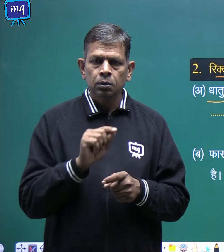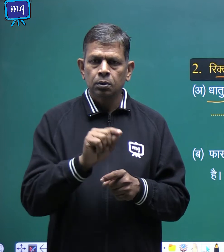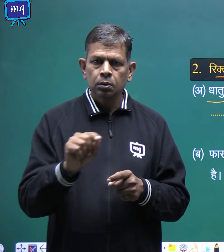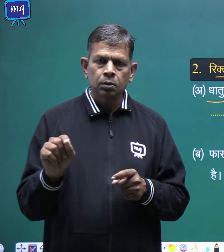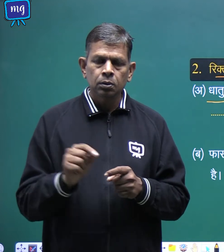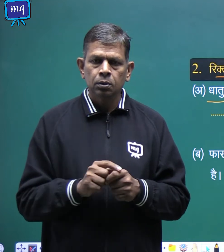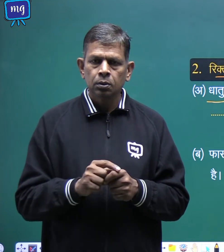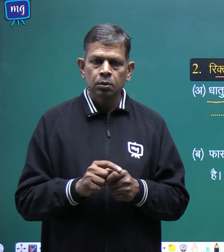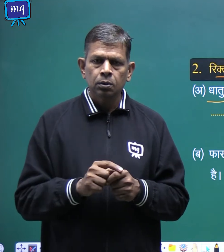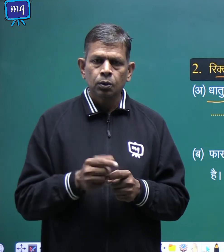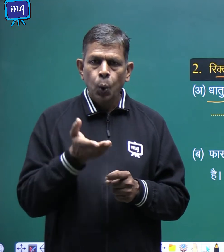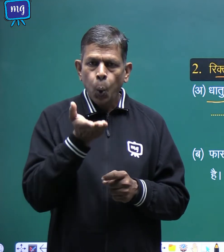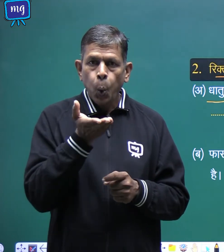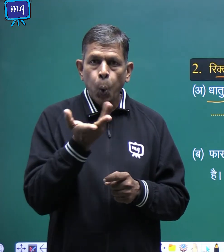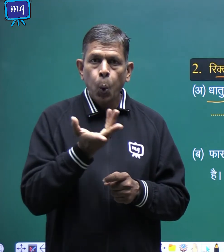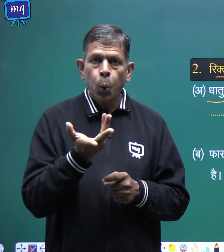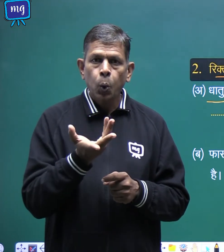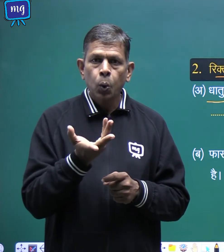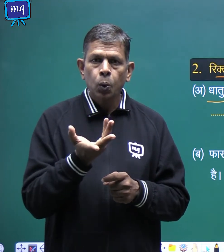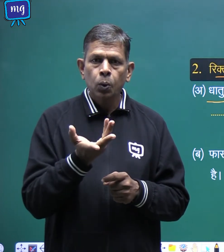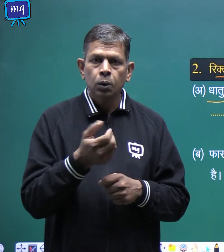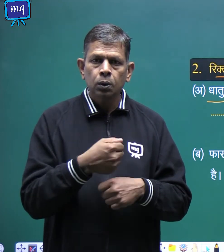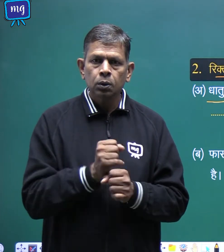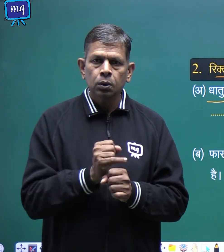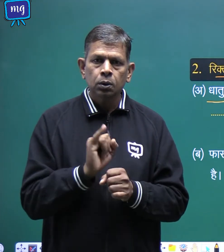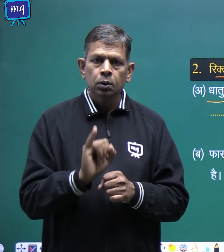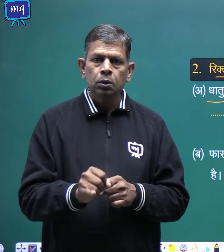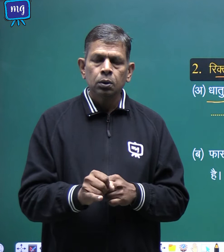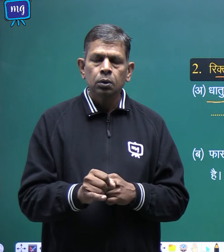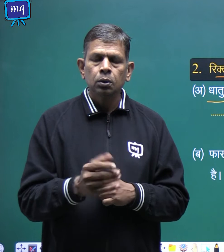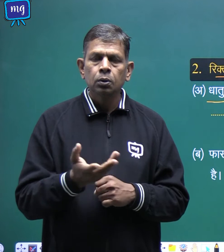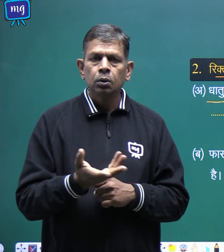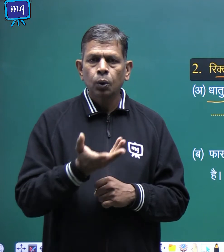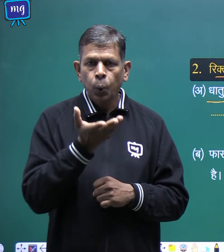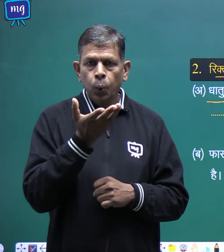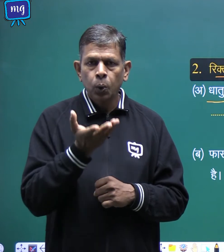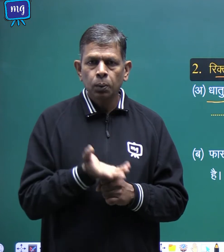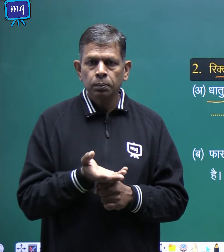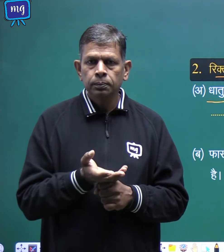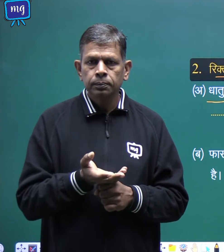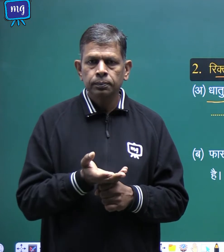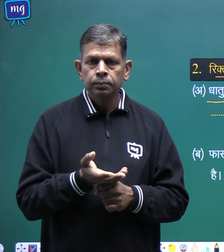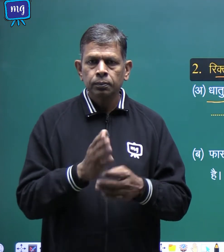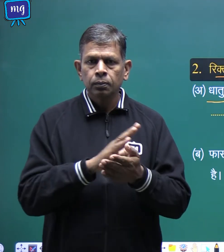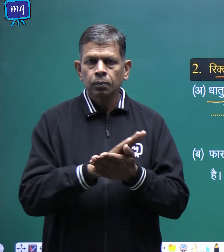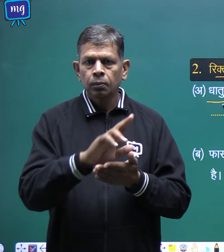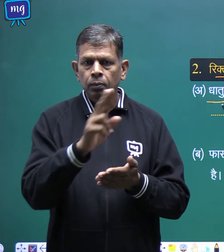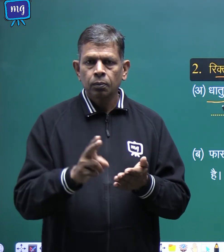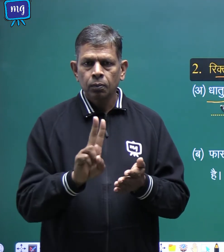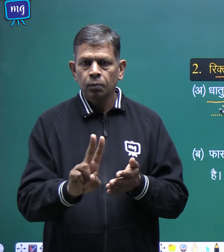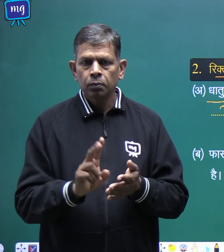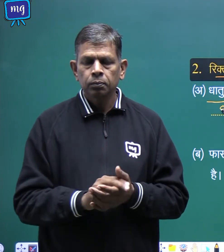डैश गैस बनाती है। कौन सी गैस बनाती है बच्चों? हाइड्रोजन।